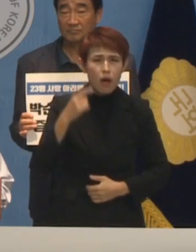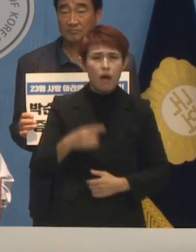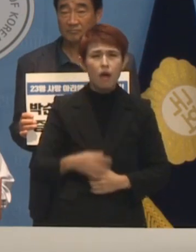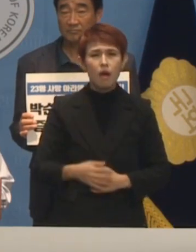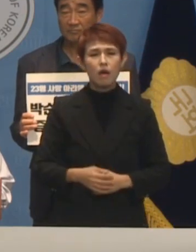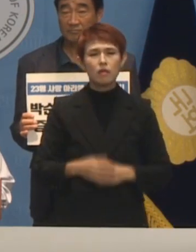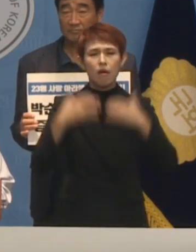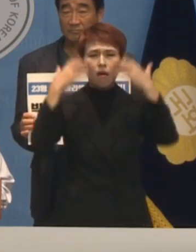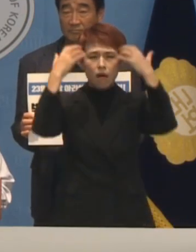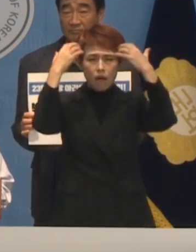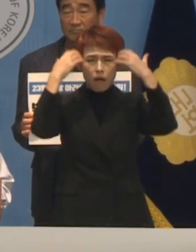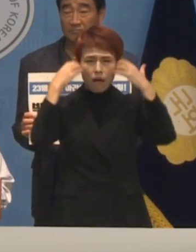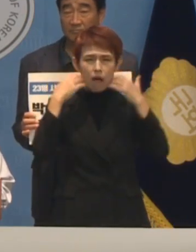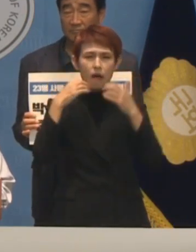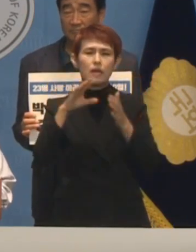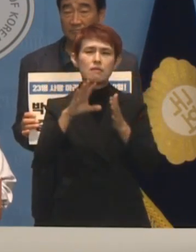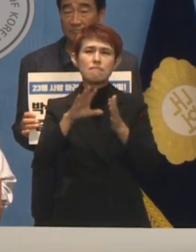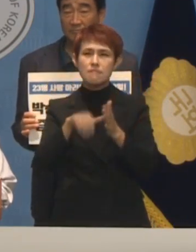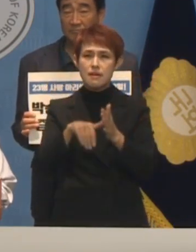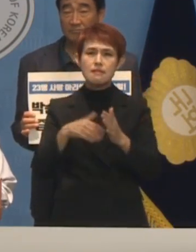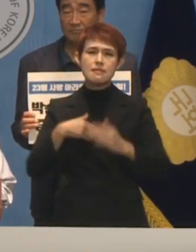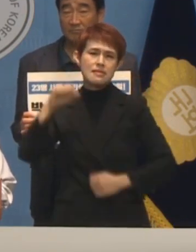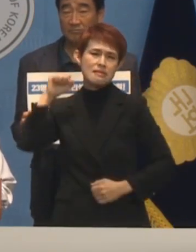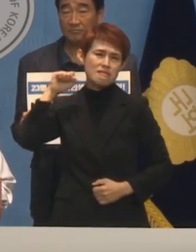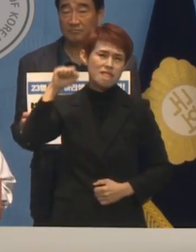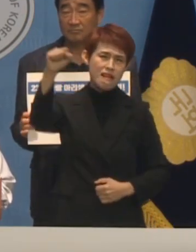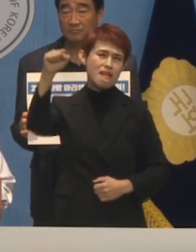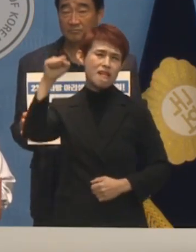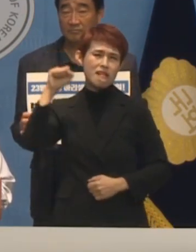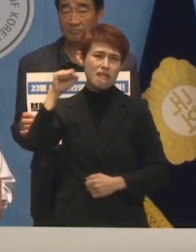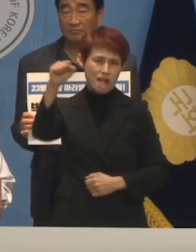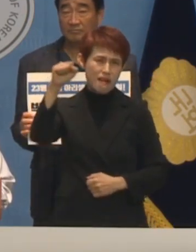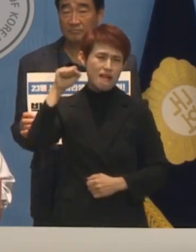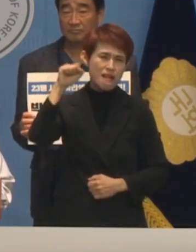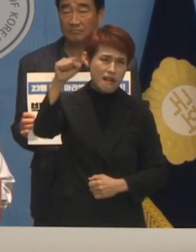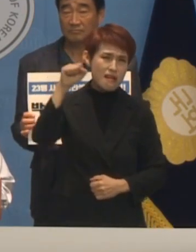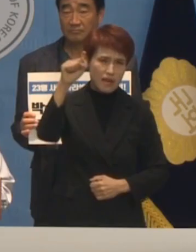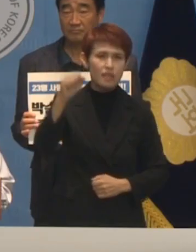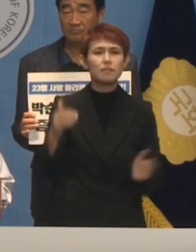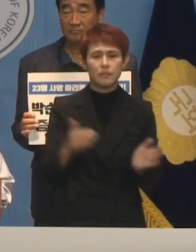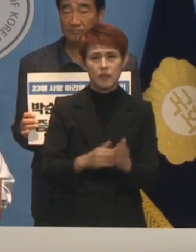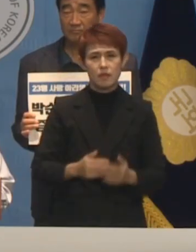견디며 길거리에서 피눈물로 참사의 원인을 찾아 헤맸습니다.